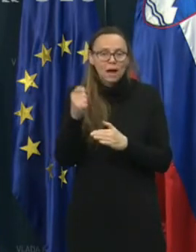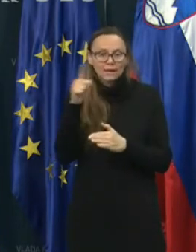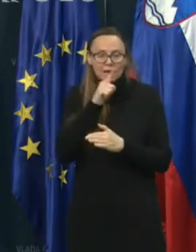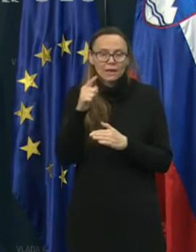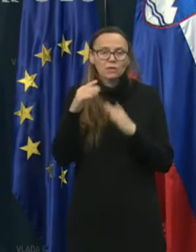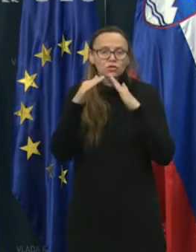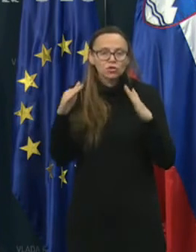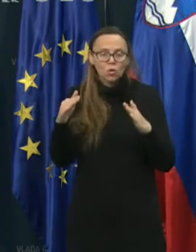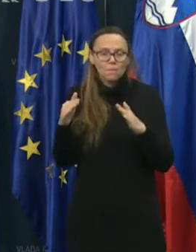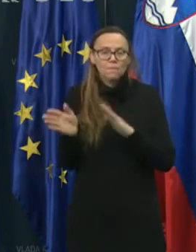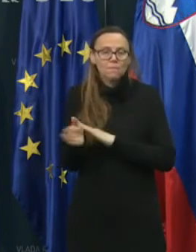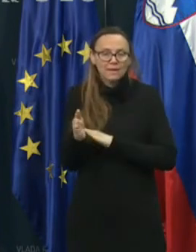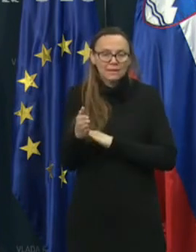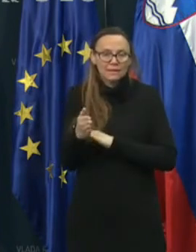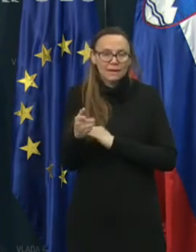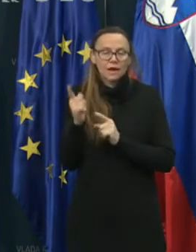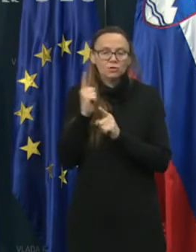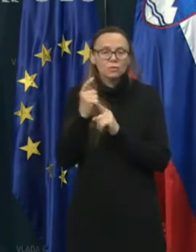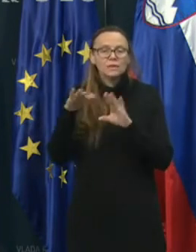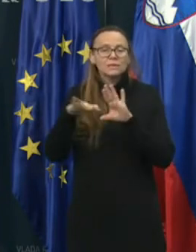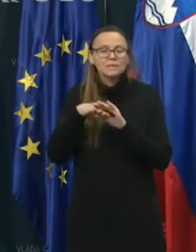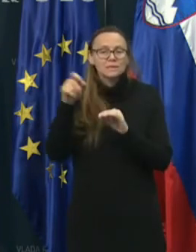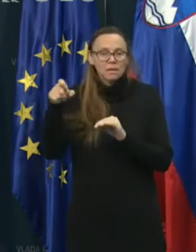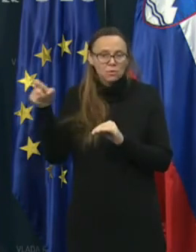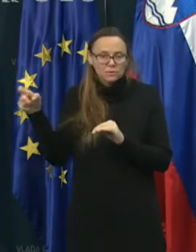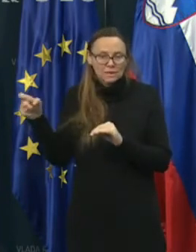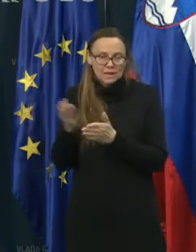v domu v Metliki, ravno tako zaposlenih.